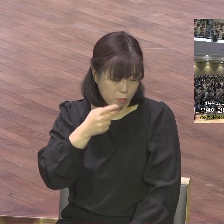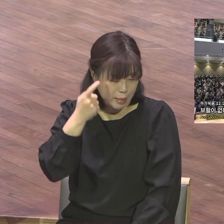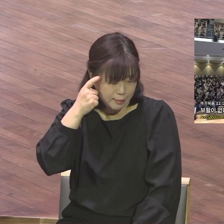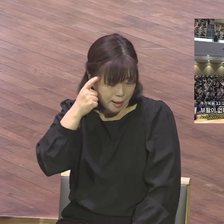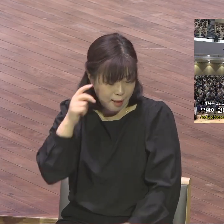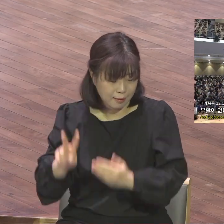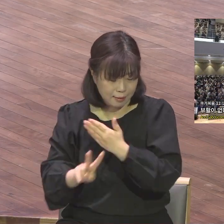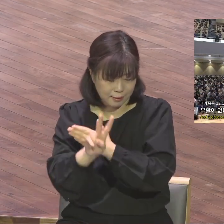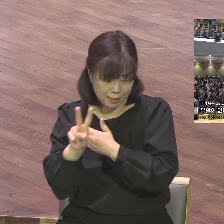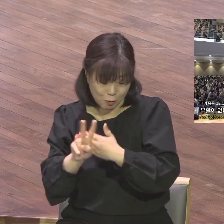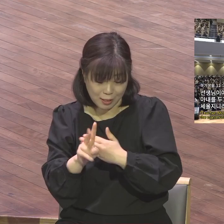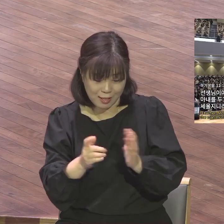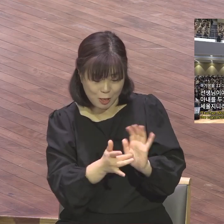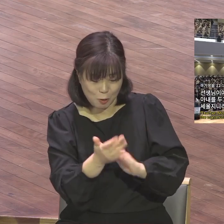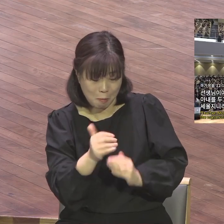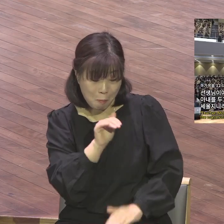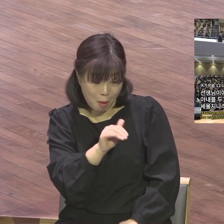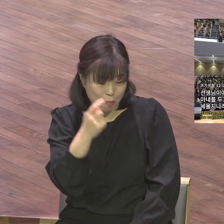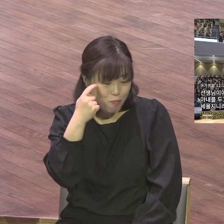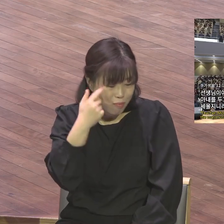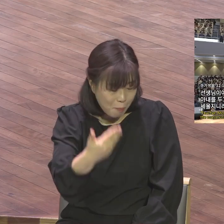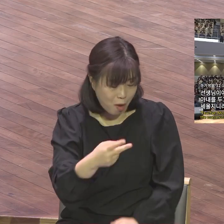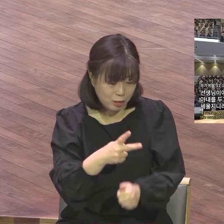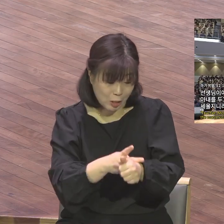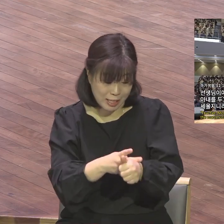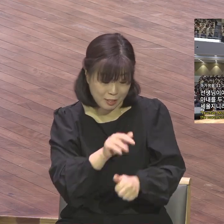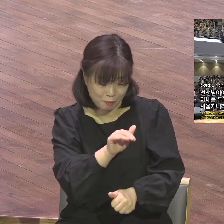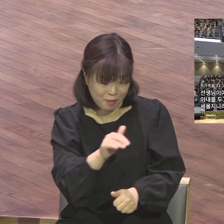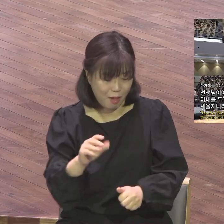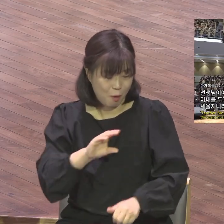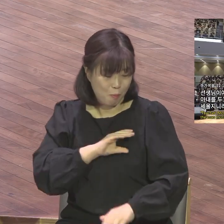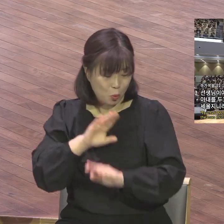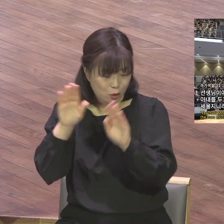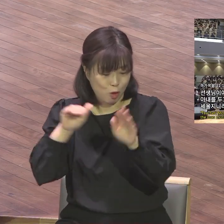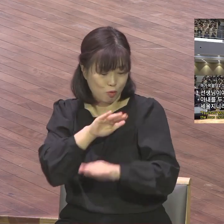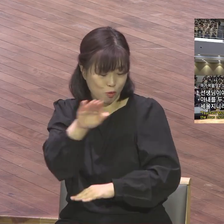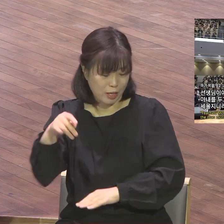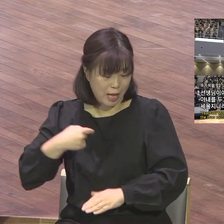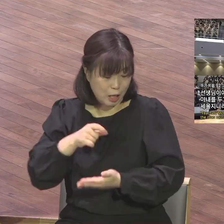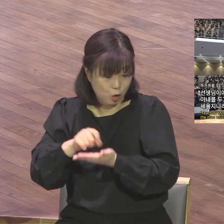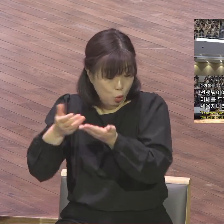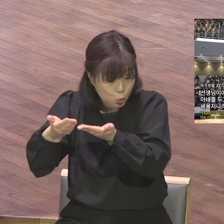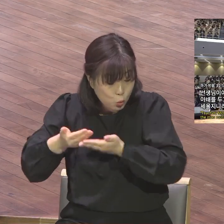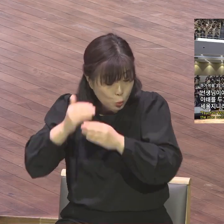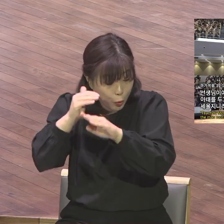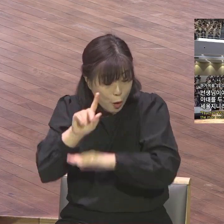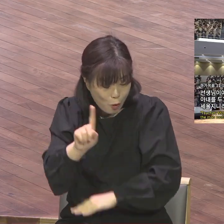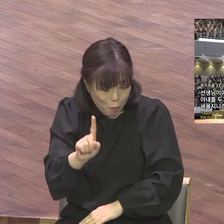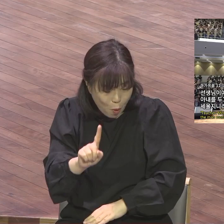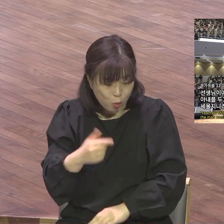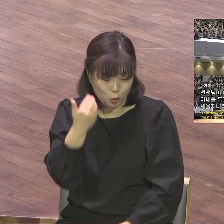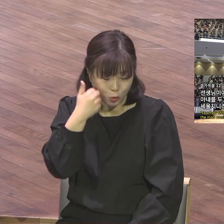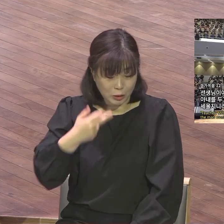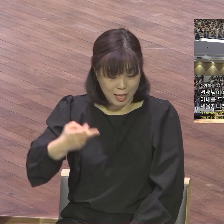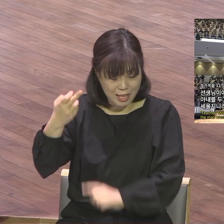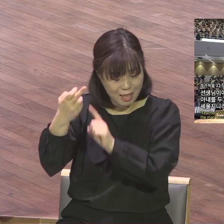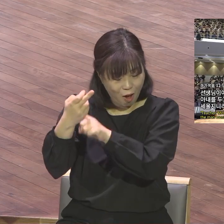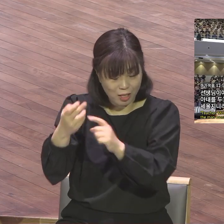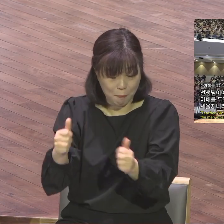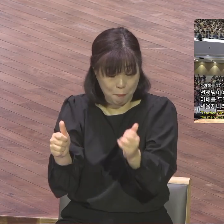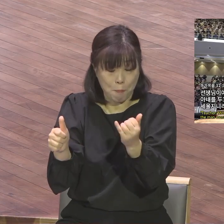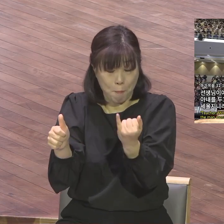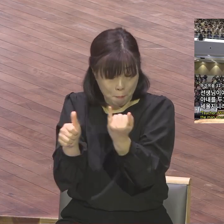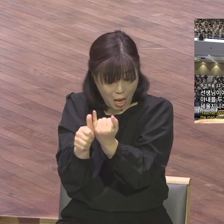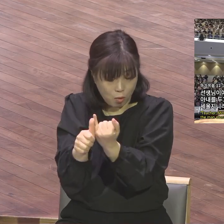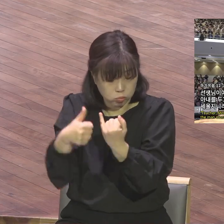사두개인들이 예수께 와서 물어 이르되 선생님이여 모세가 우리에게 써주기를 어떤 사람의 형이 자식이 없이 아내를 두고